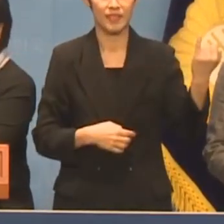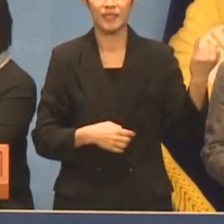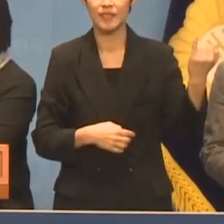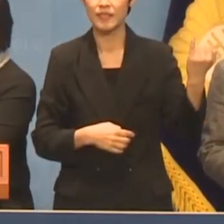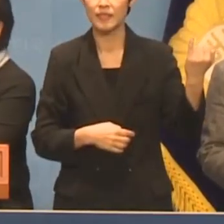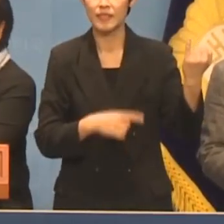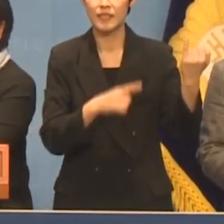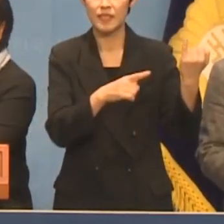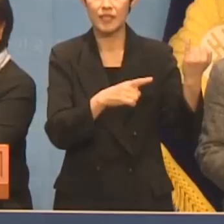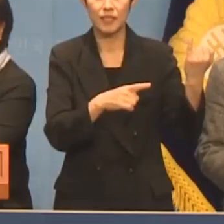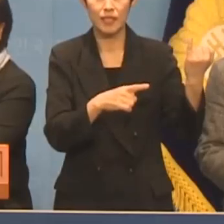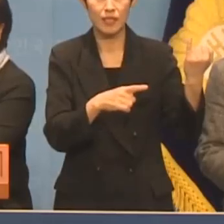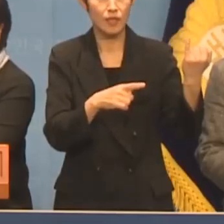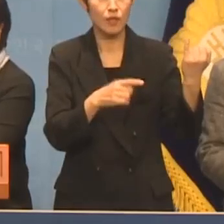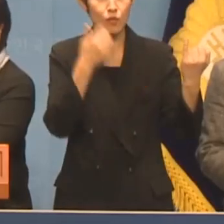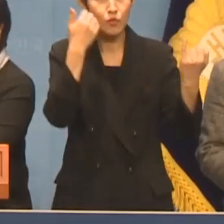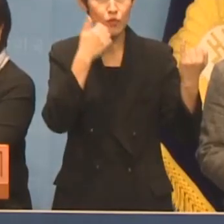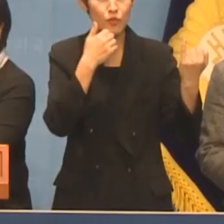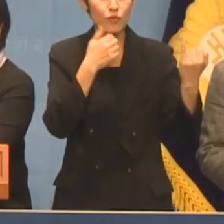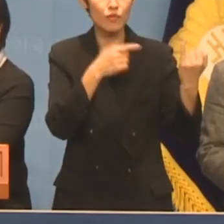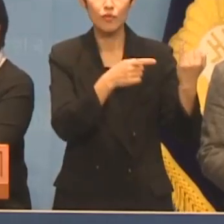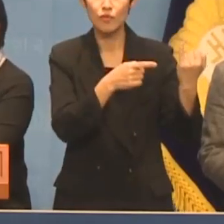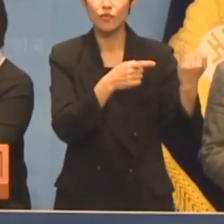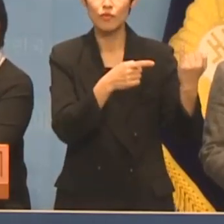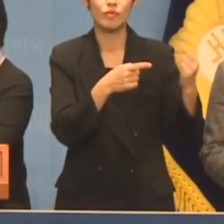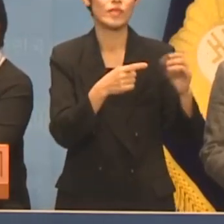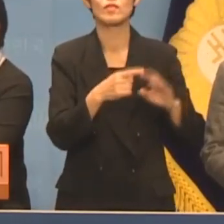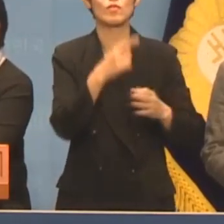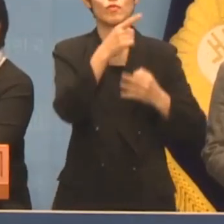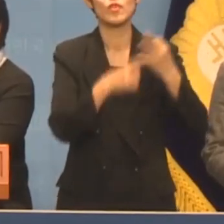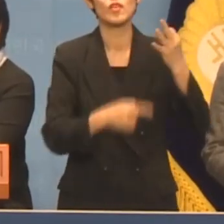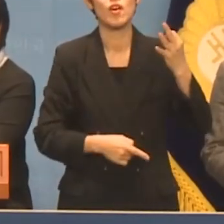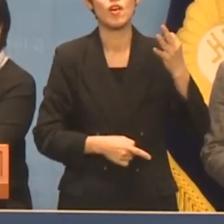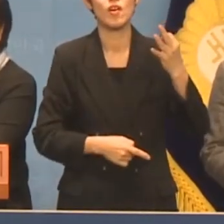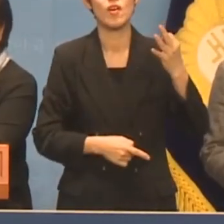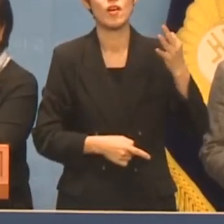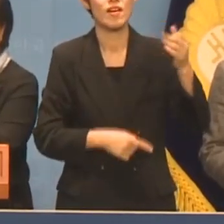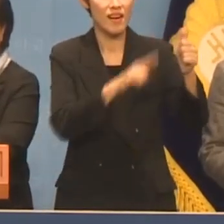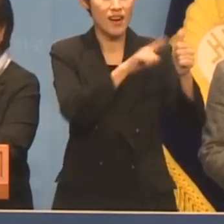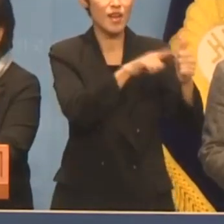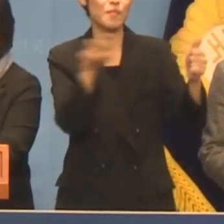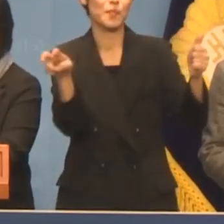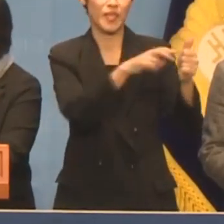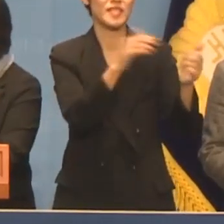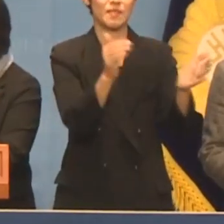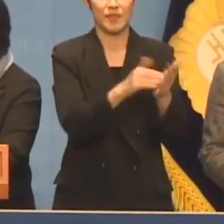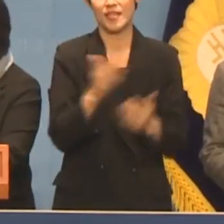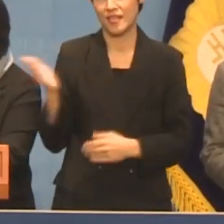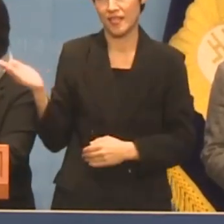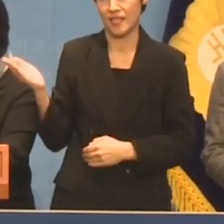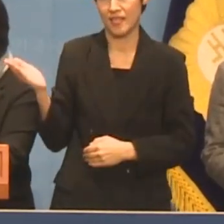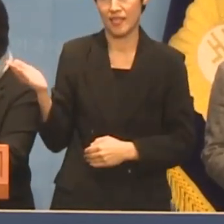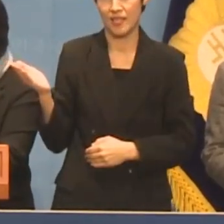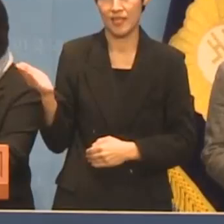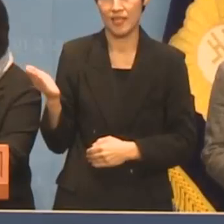합니다. 누구한테 보내줬냐? 명태균이 윤석열 후보에게 보냈던 겁니다.